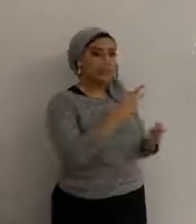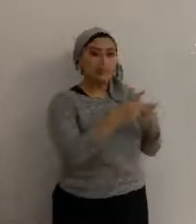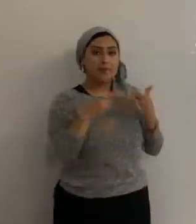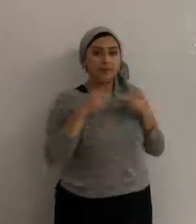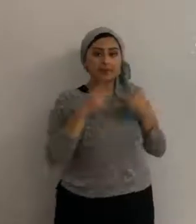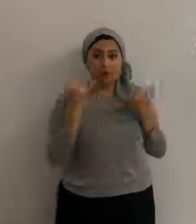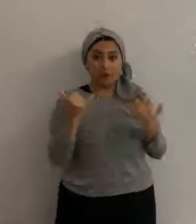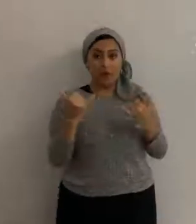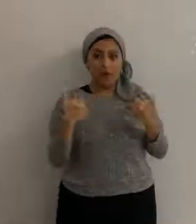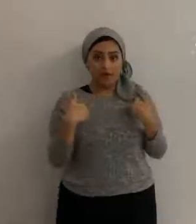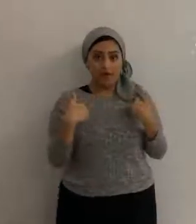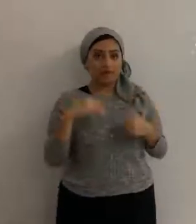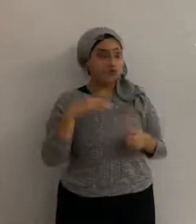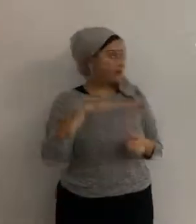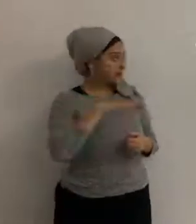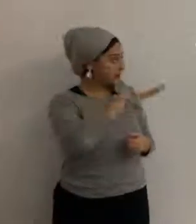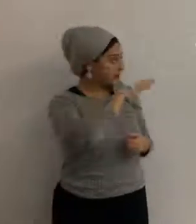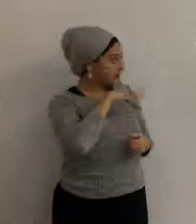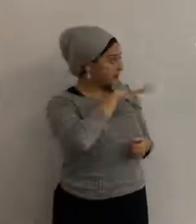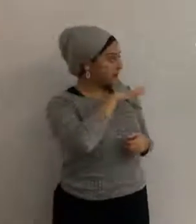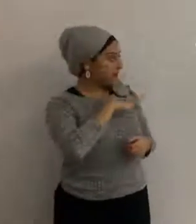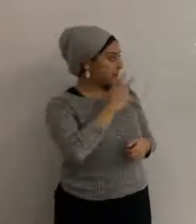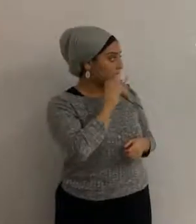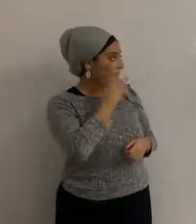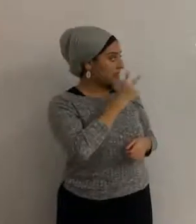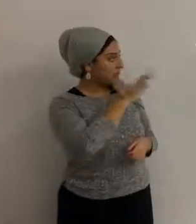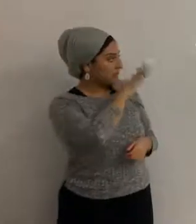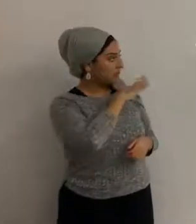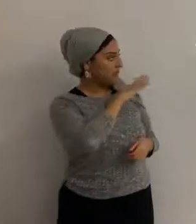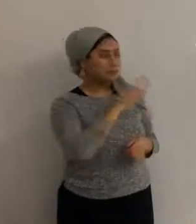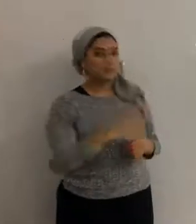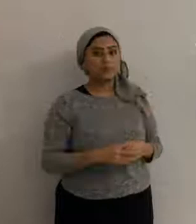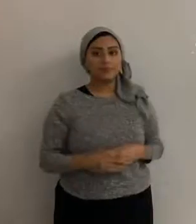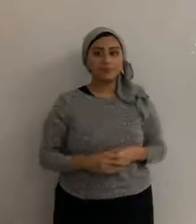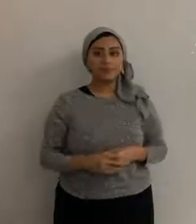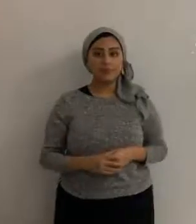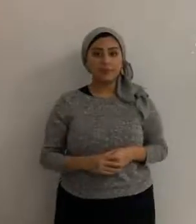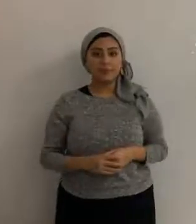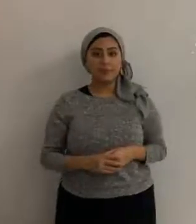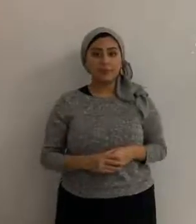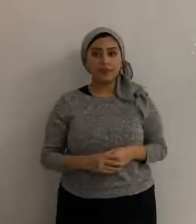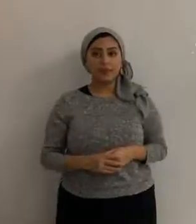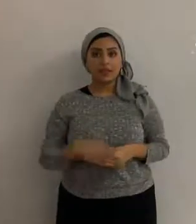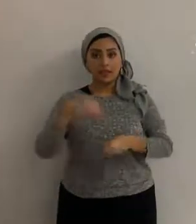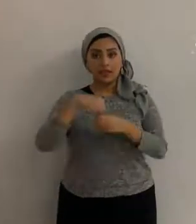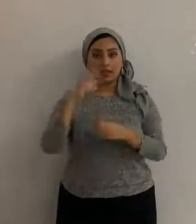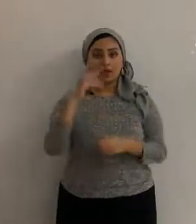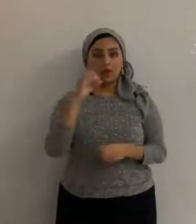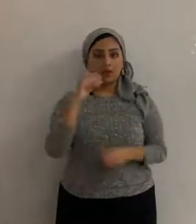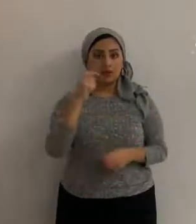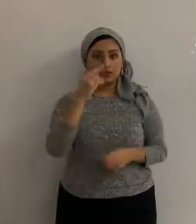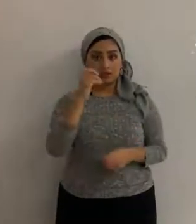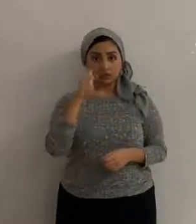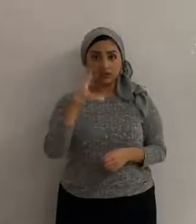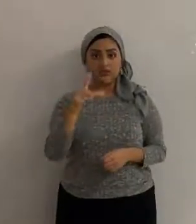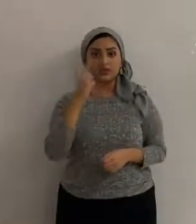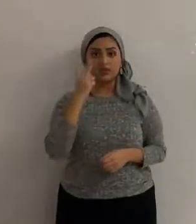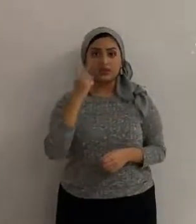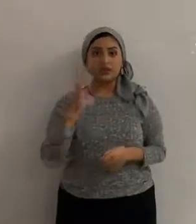se encuentra. Vemos ahí hasta el fondo de la explanada del cótel. Vemos del templo, digamos